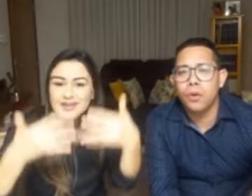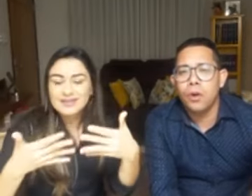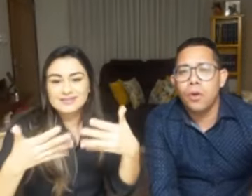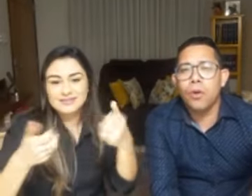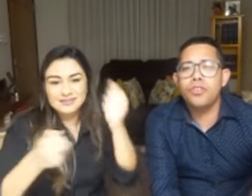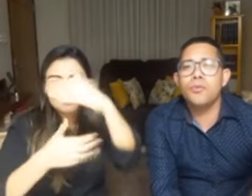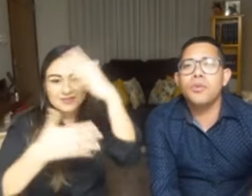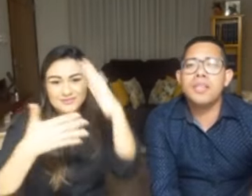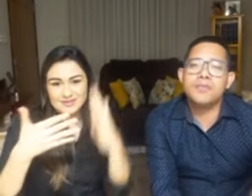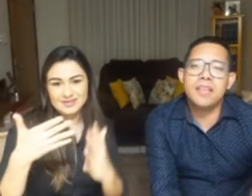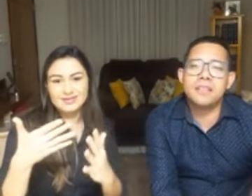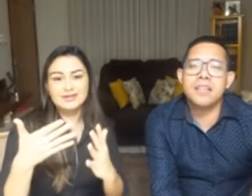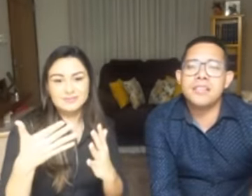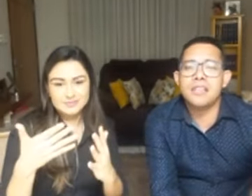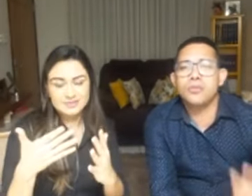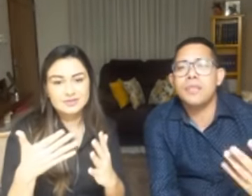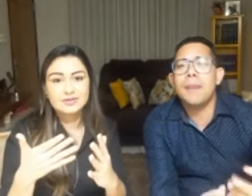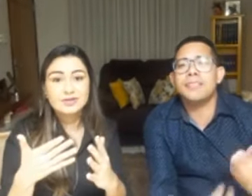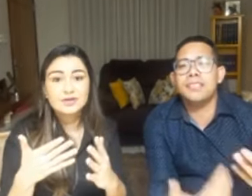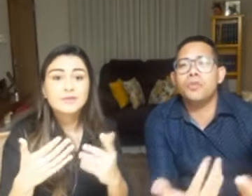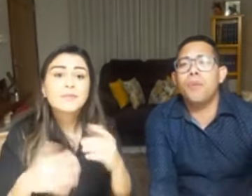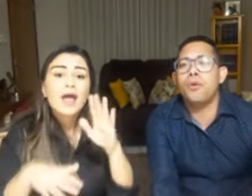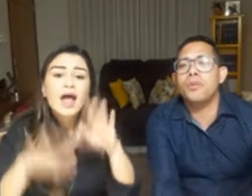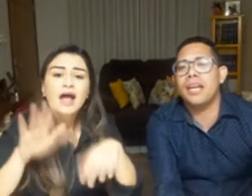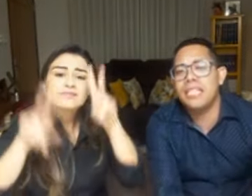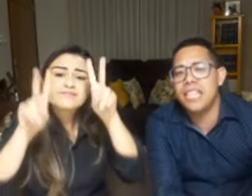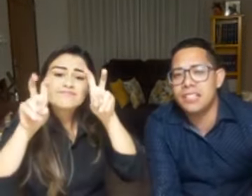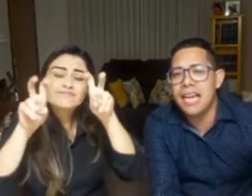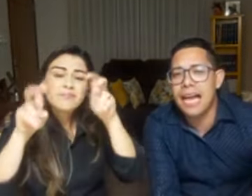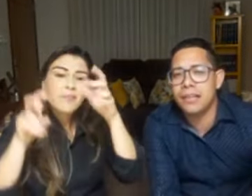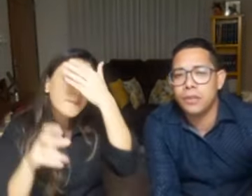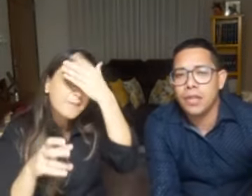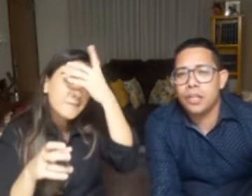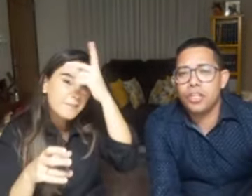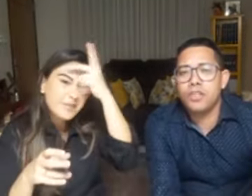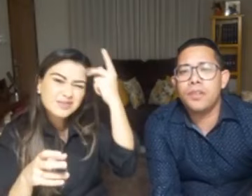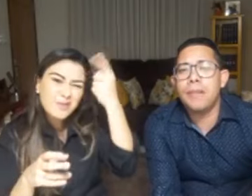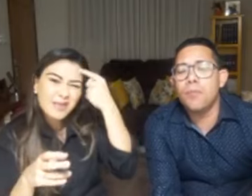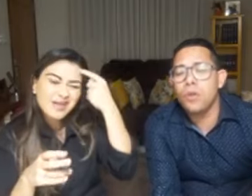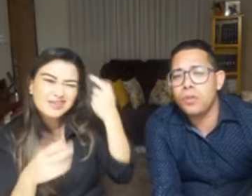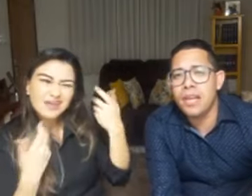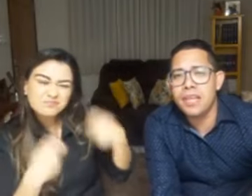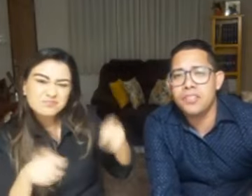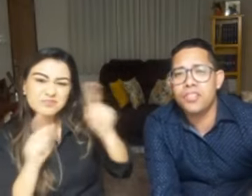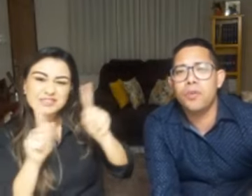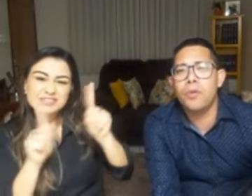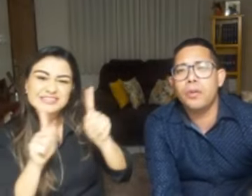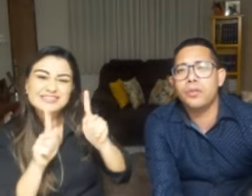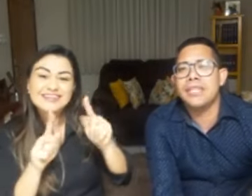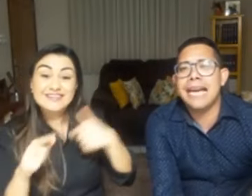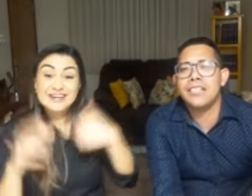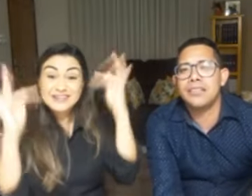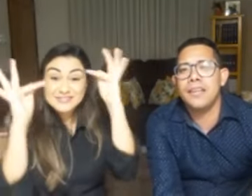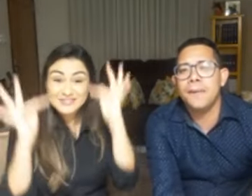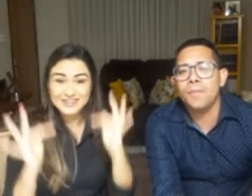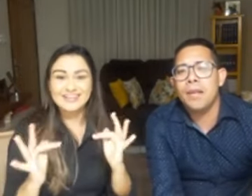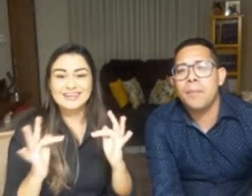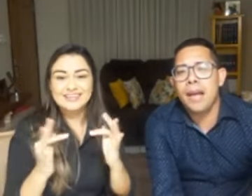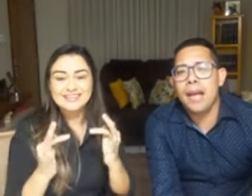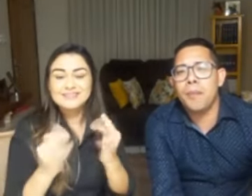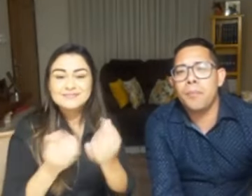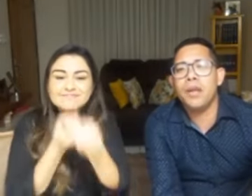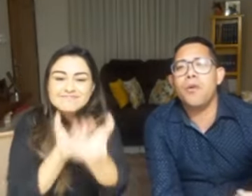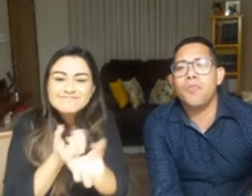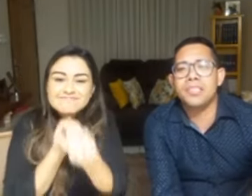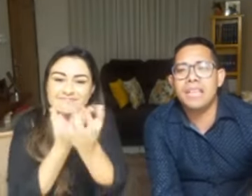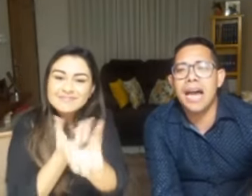isso, onde muitas vezes esse assunto acaba sendo um pouco negligenciado. Então a gente fica muito feliz de ter uma oportunidade assim